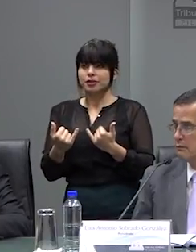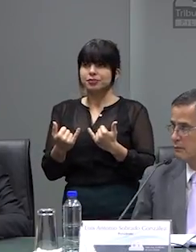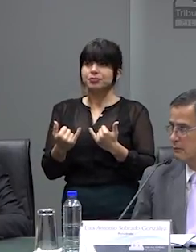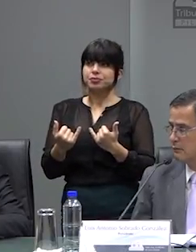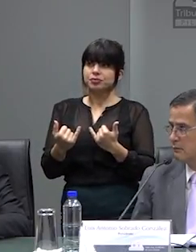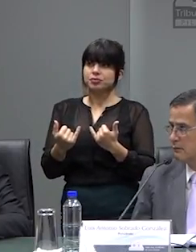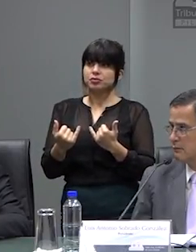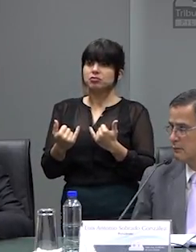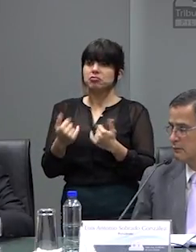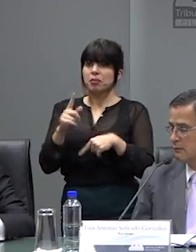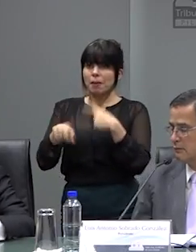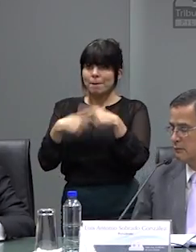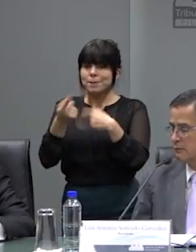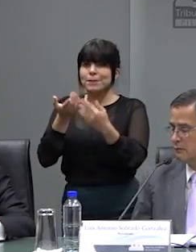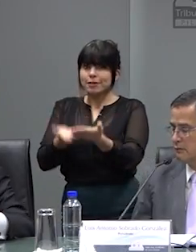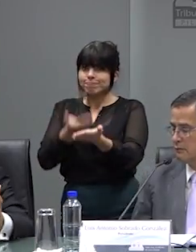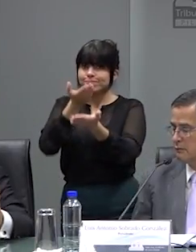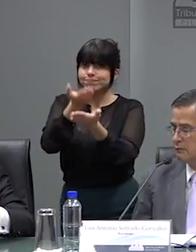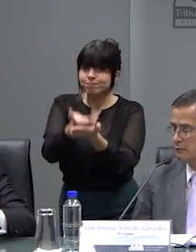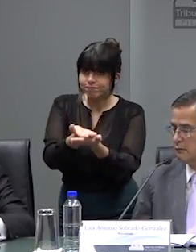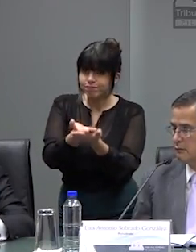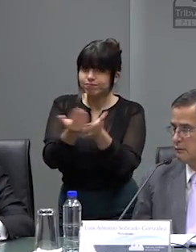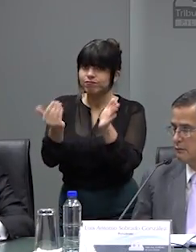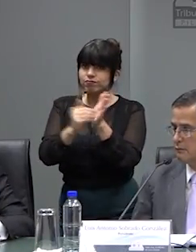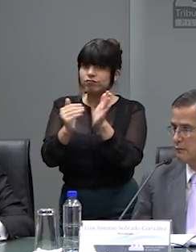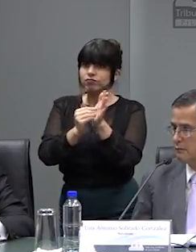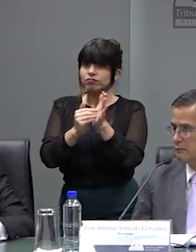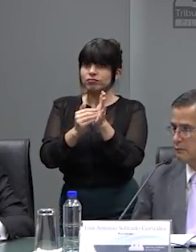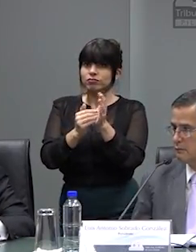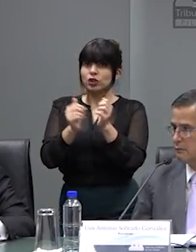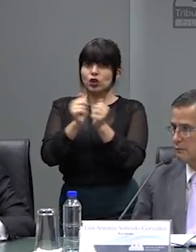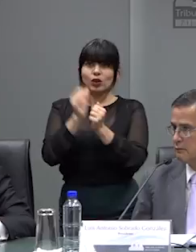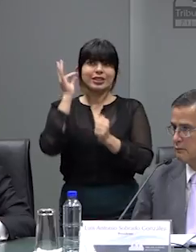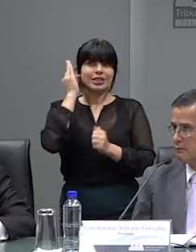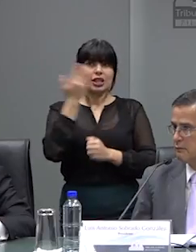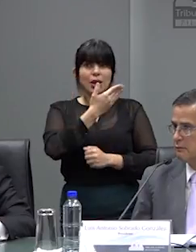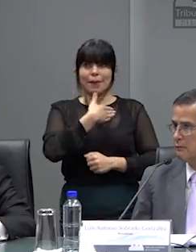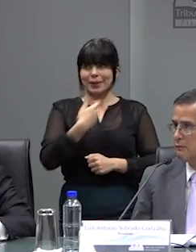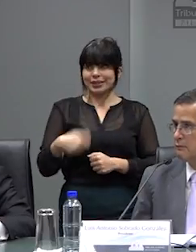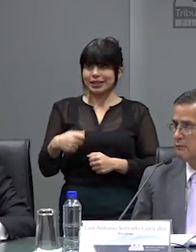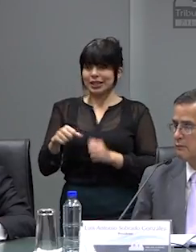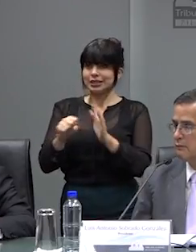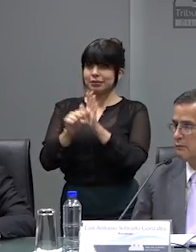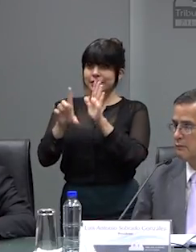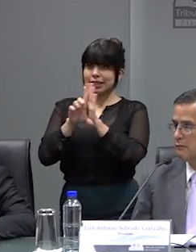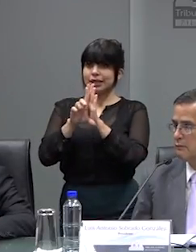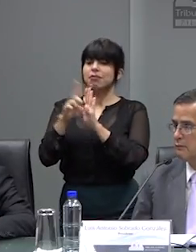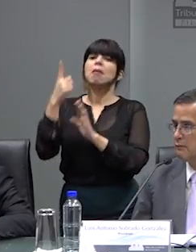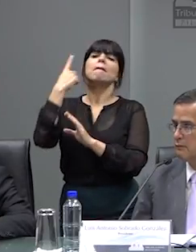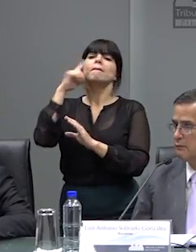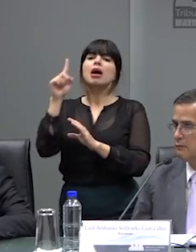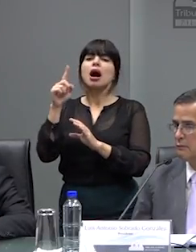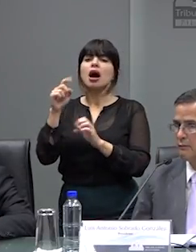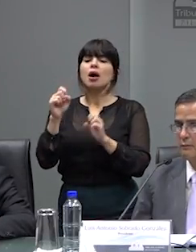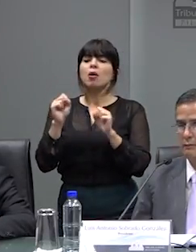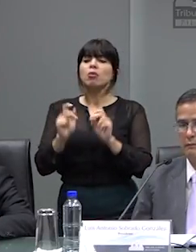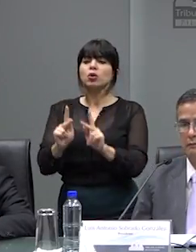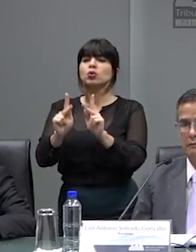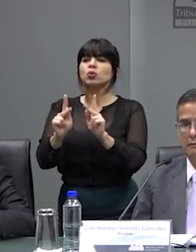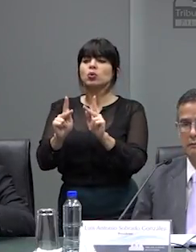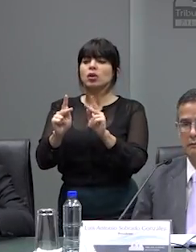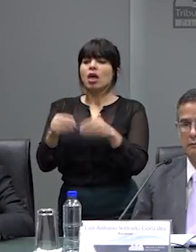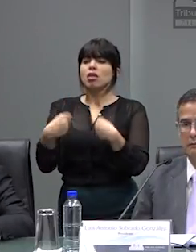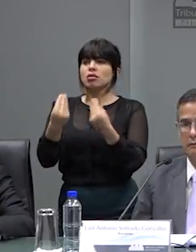lo vamos a presentar con la señora Presidente de la Asamblea Legislativa para la posibilidad de dar